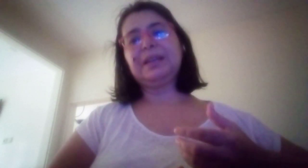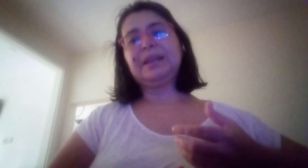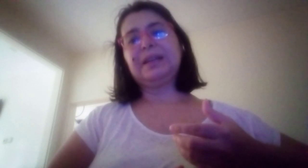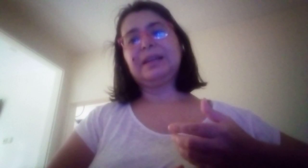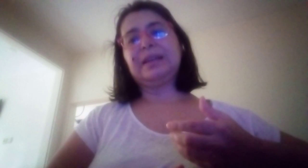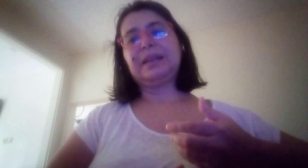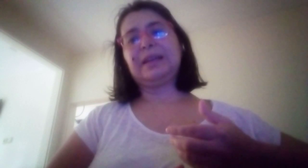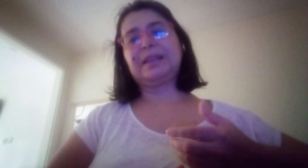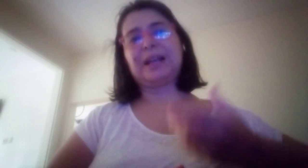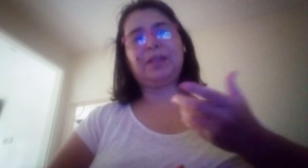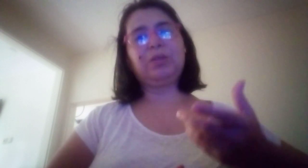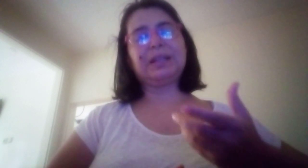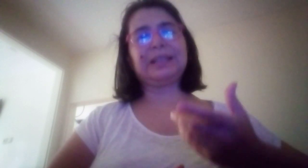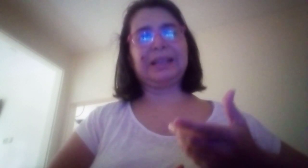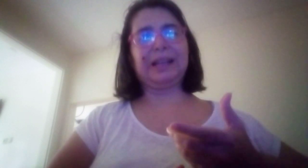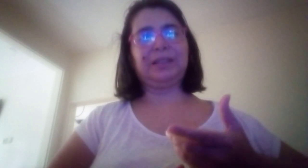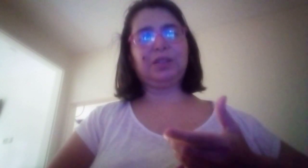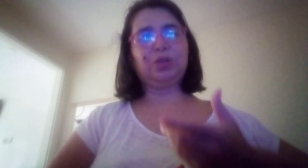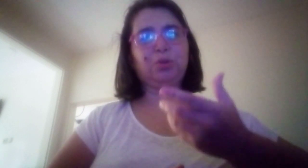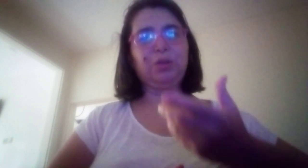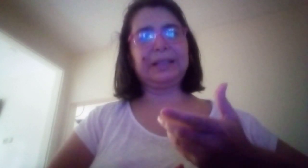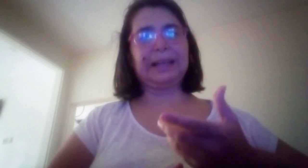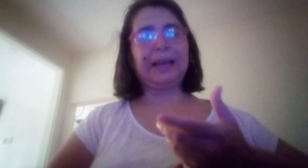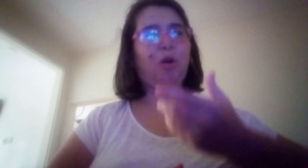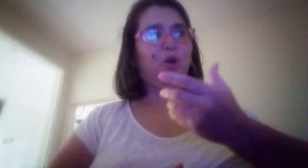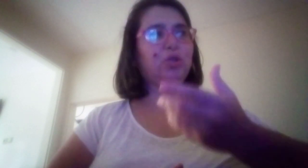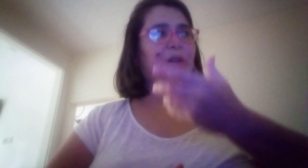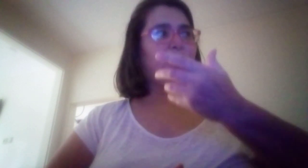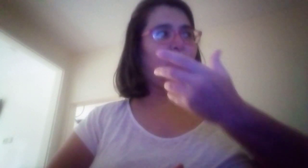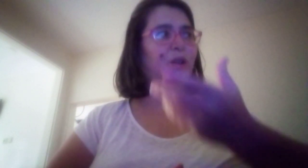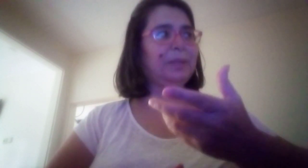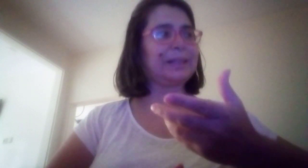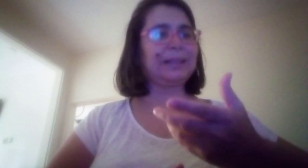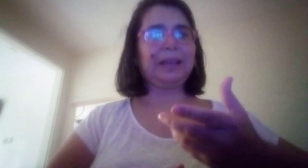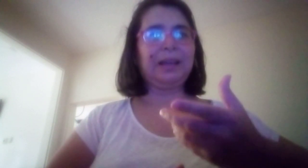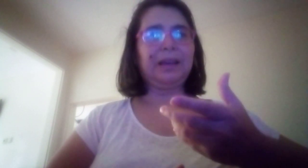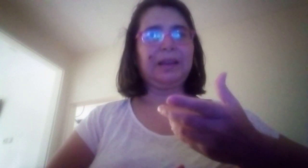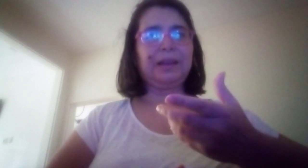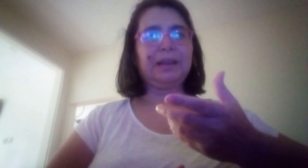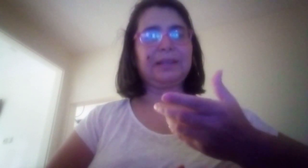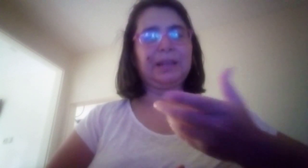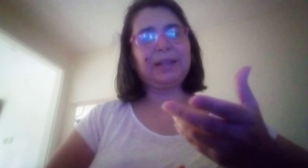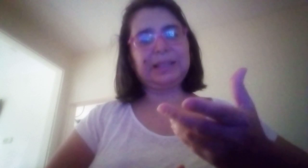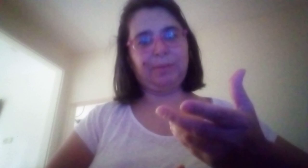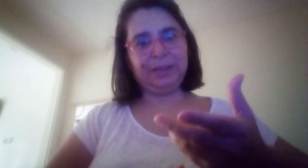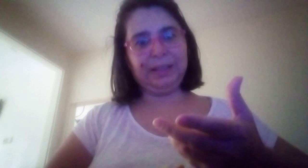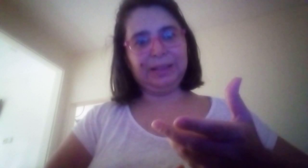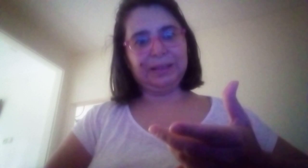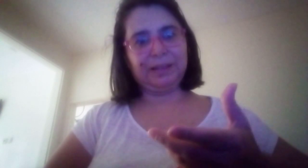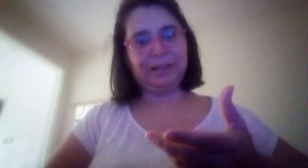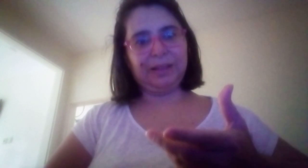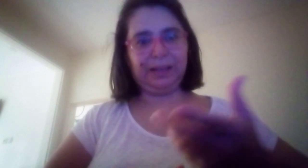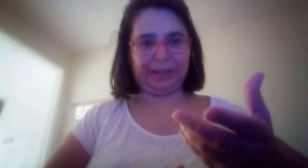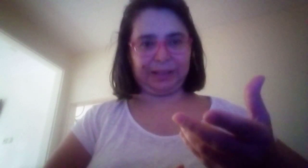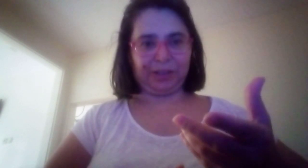Eee kendi ülkesine Gelen turistlere hoşgörülü olmasının temel sebebini anlatacağım